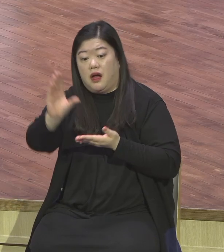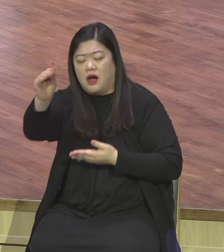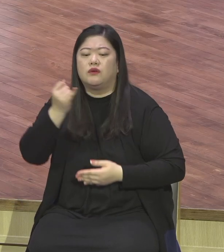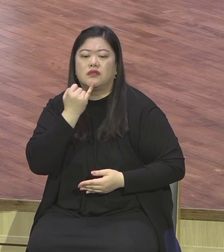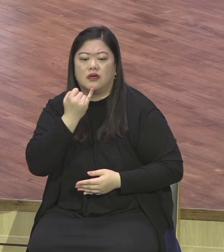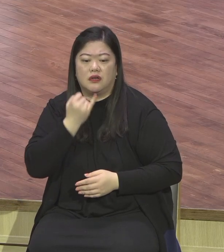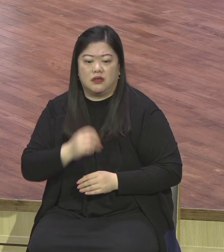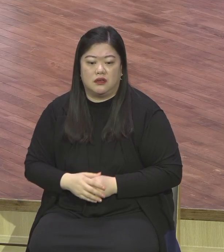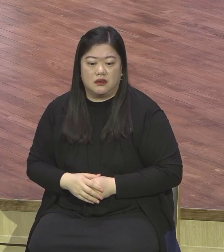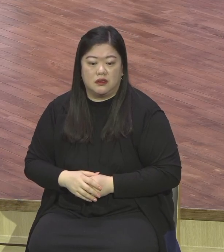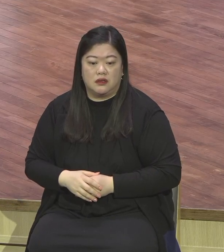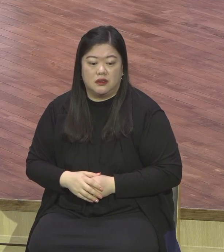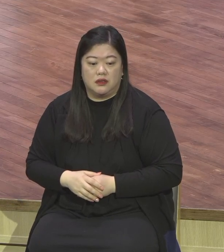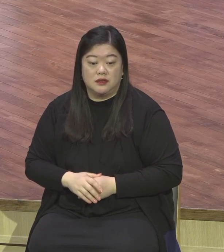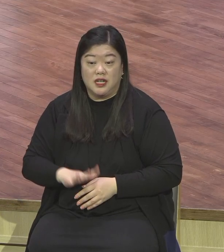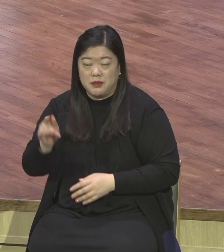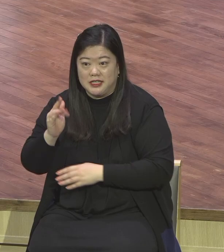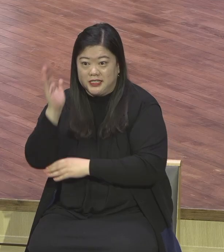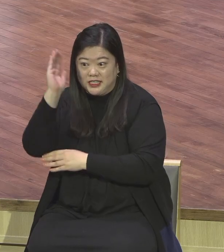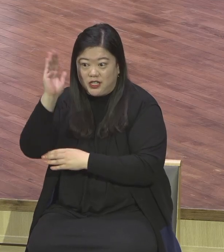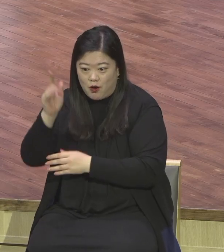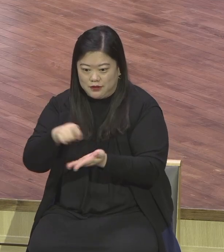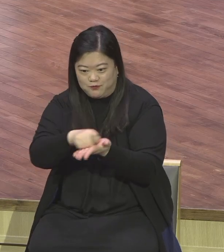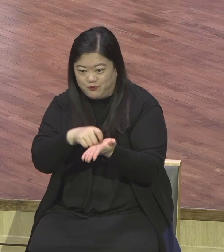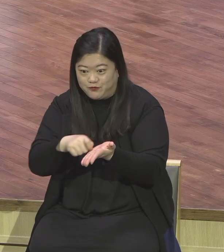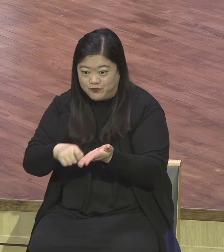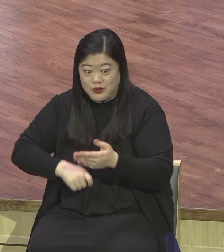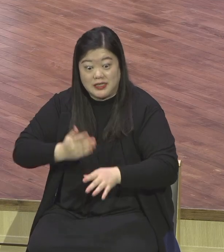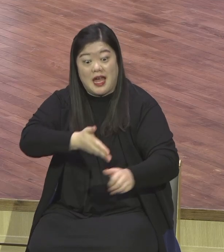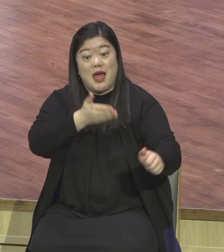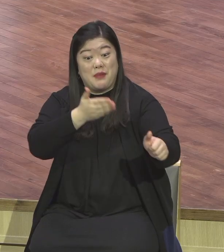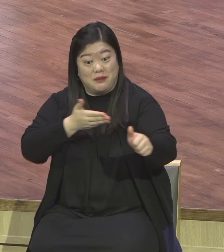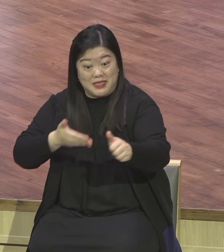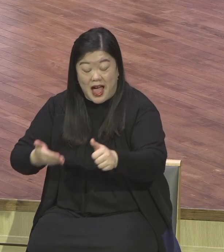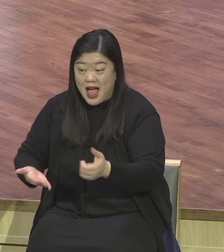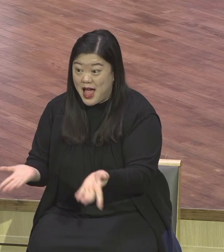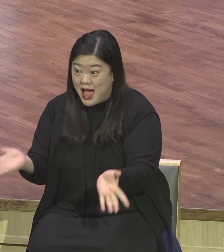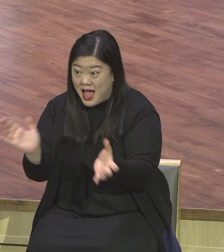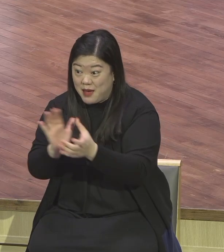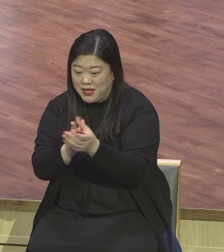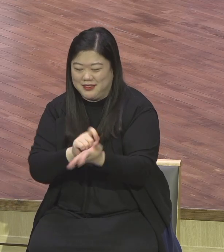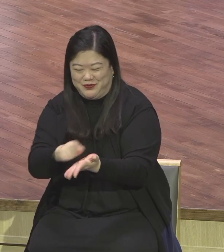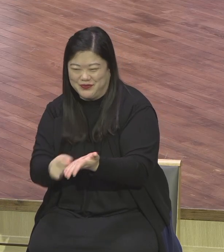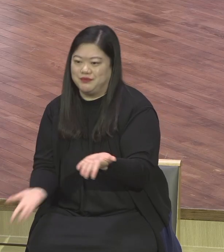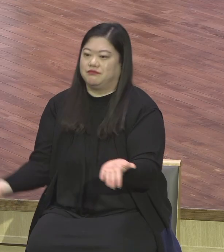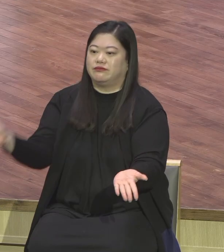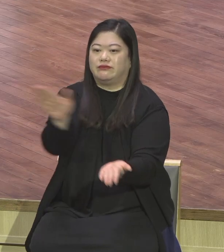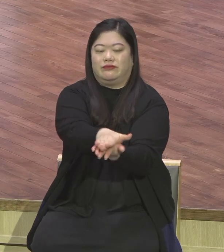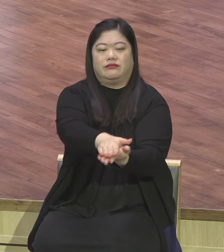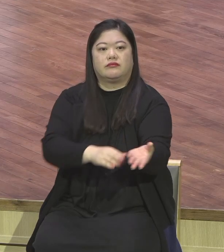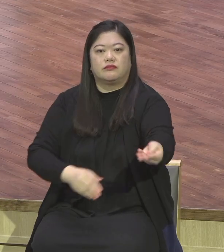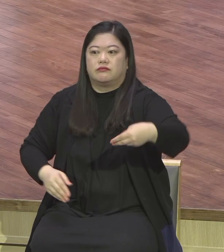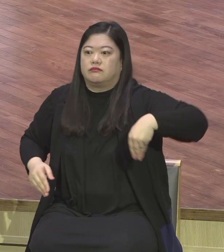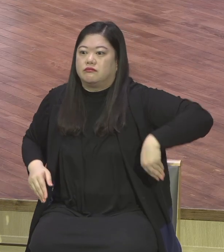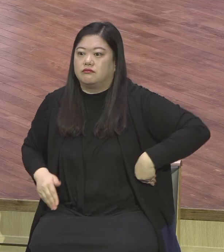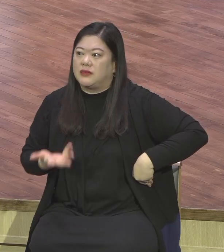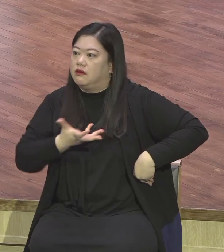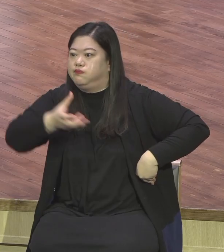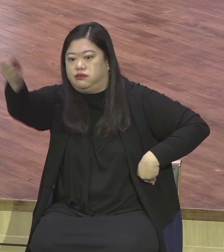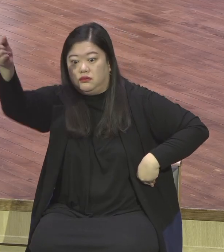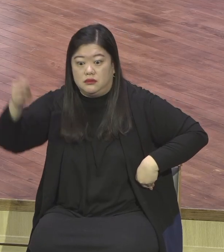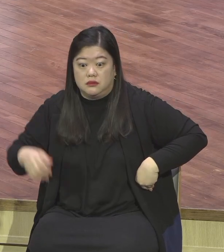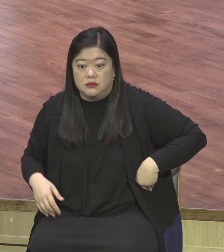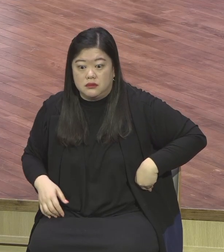정신차를 해서 다시 했는데 오래 남아요 과학적으로요 과학적으로 검증된 사실이에요 독일의 과학자 헤르만